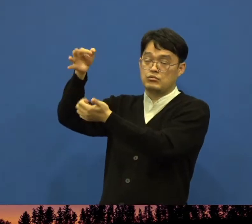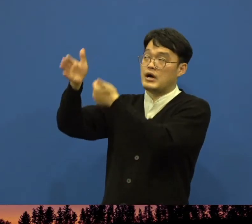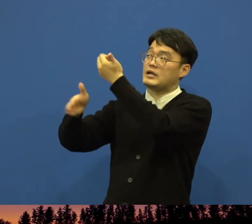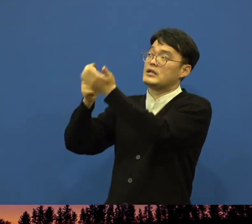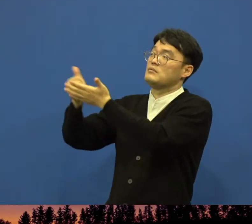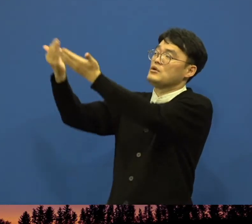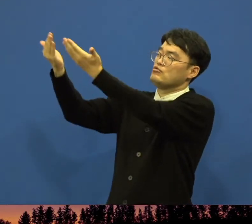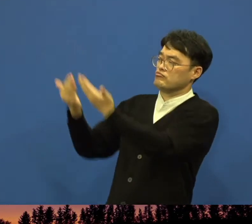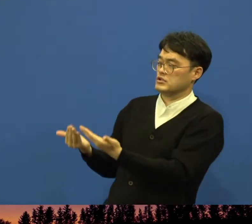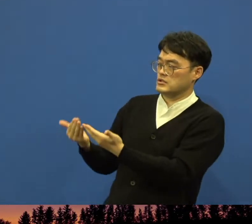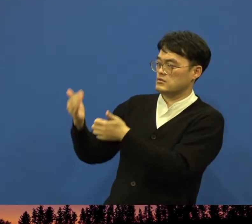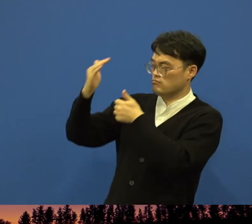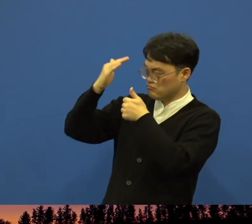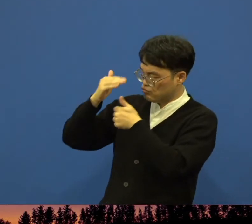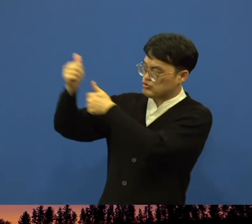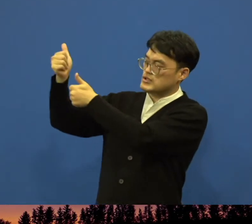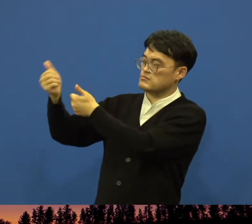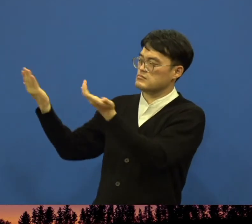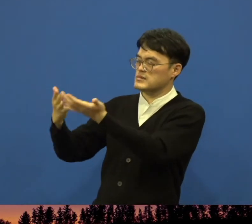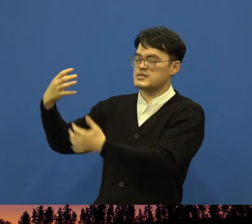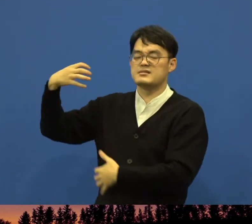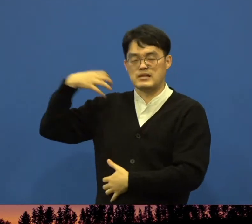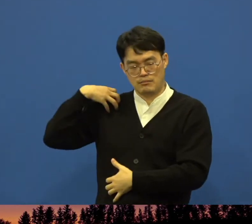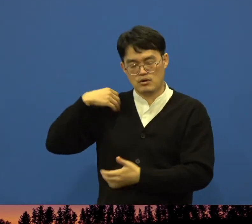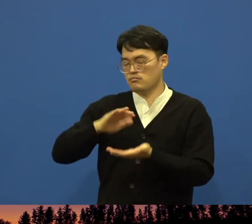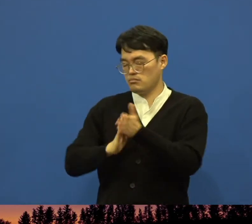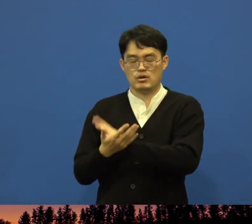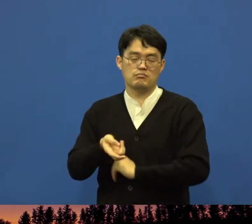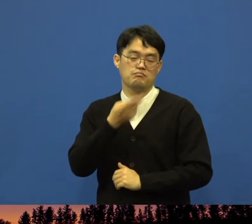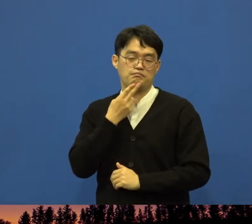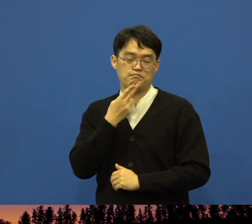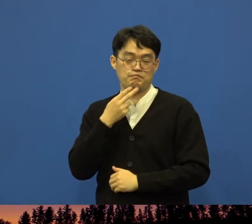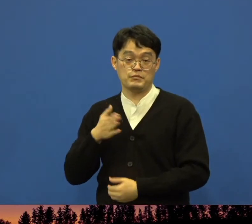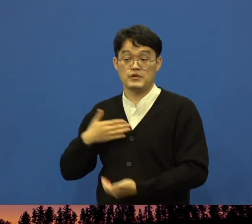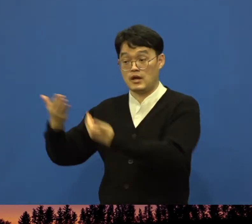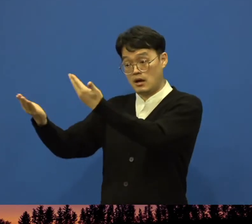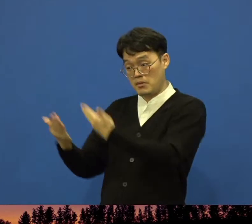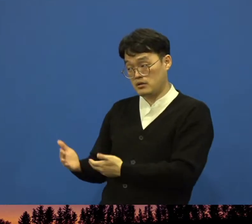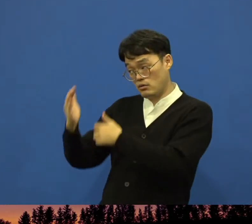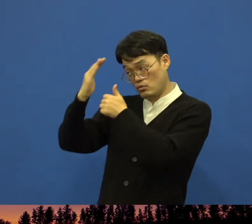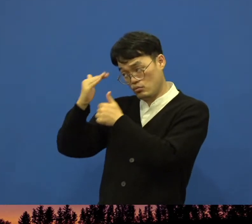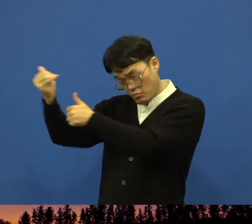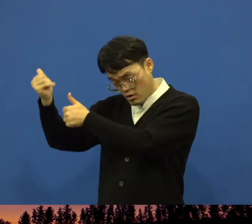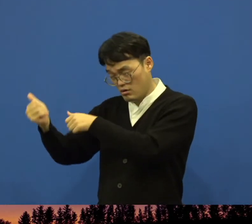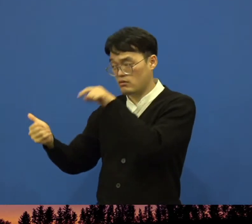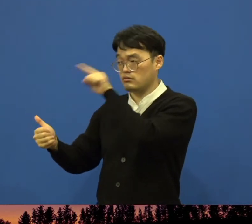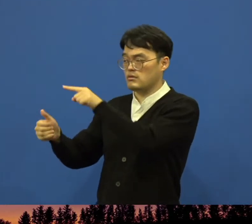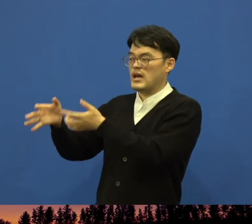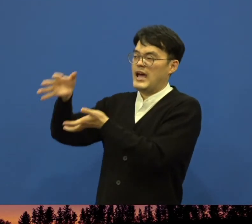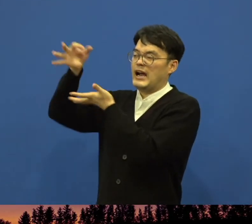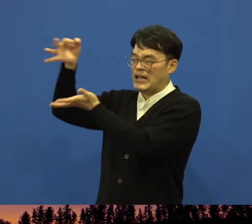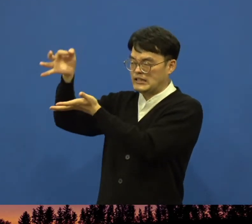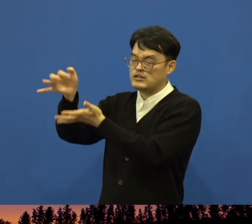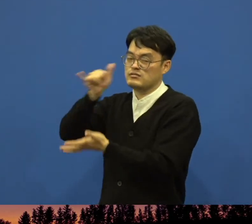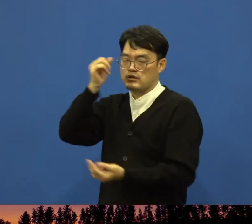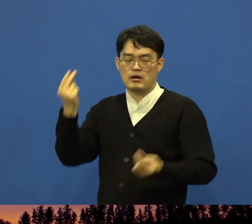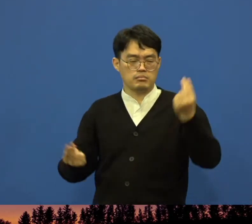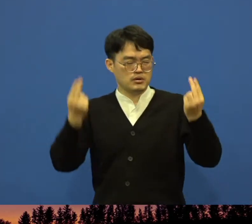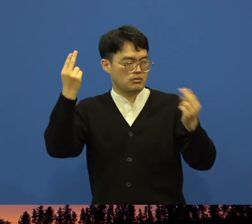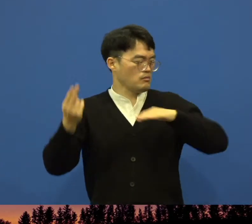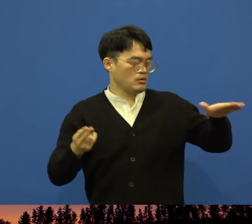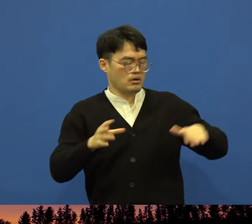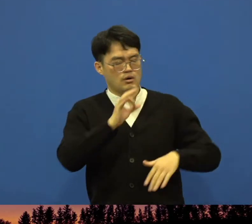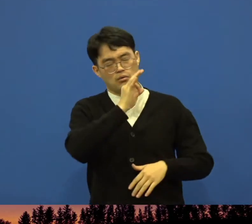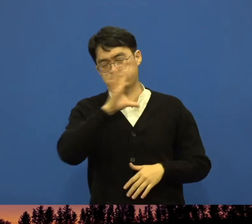것들입니다. 변함이 없어요. 그것은 내가 받은 소명, 그것은 그것 자체로 가치가 있는 것이고 다른